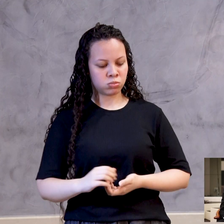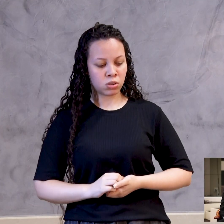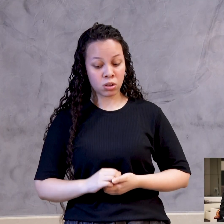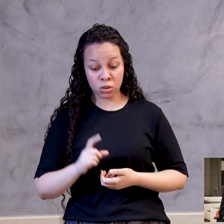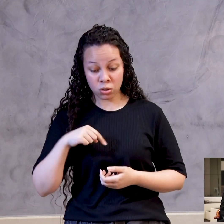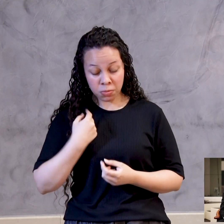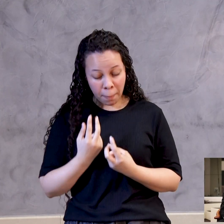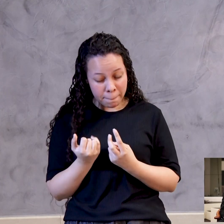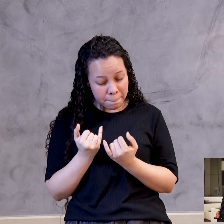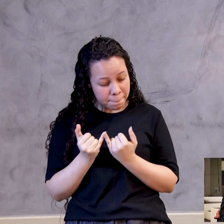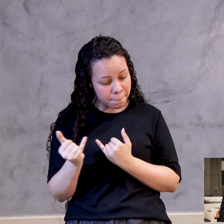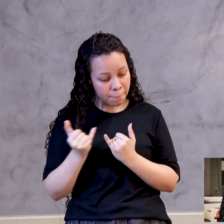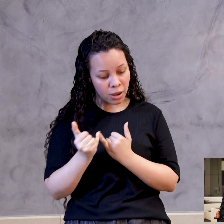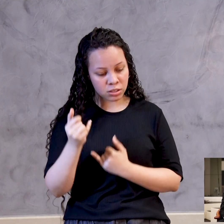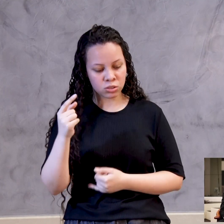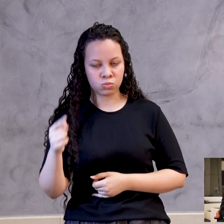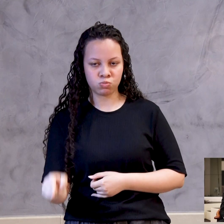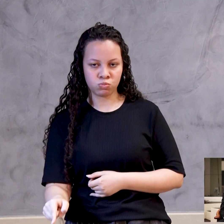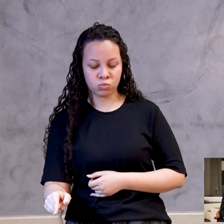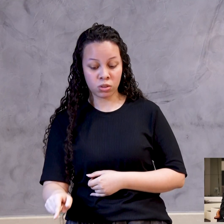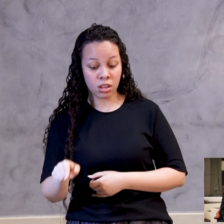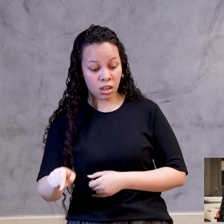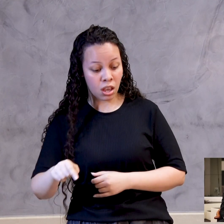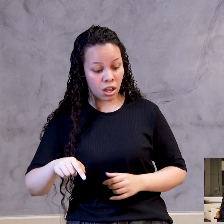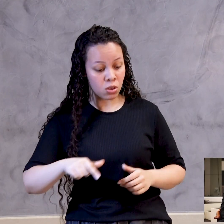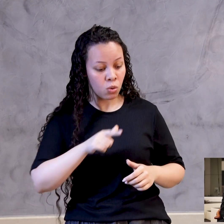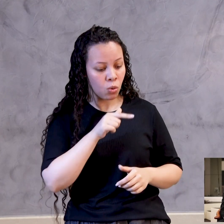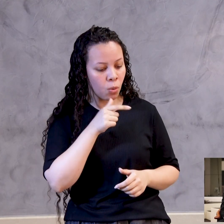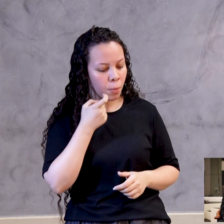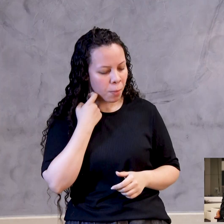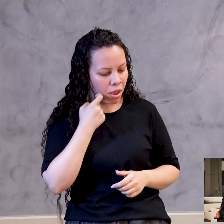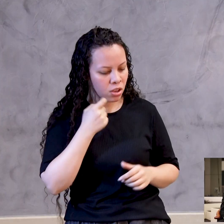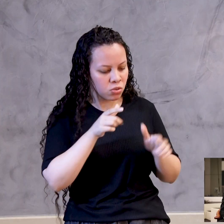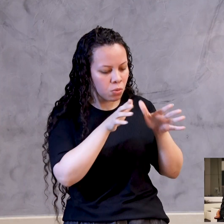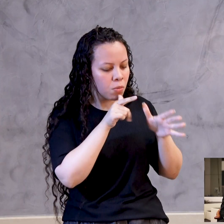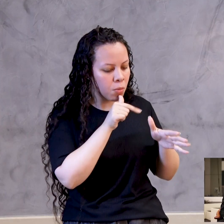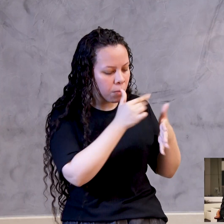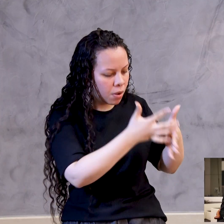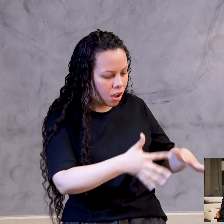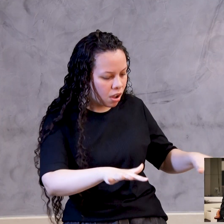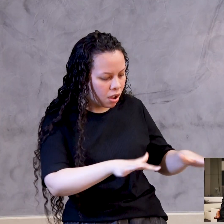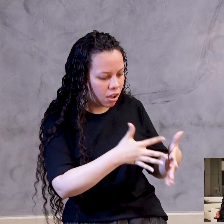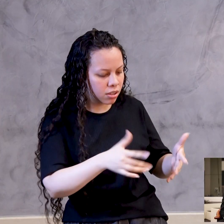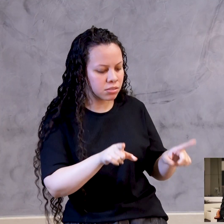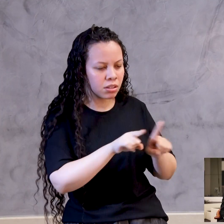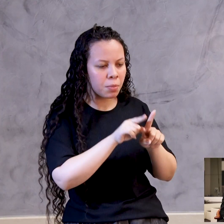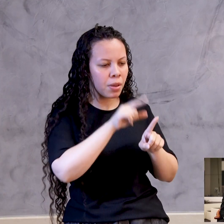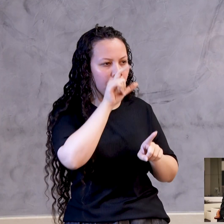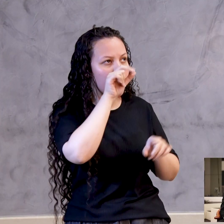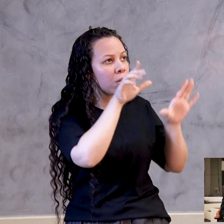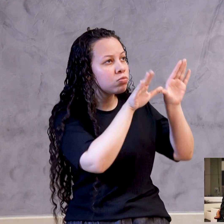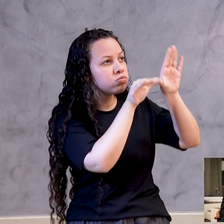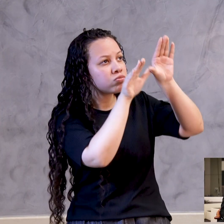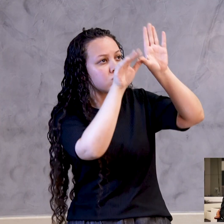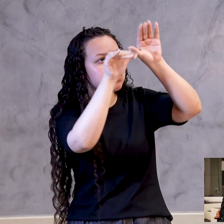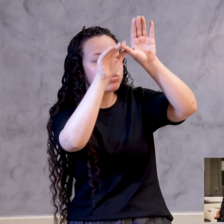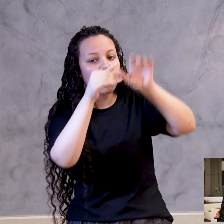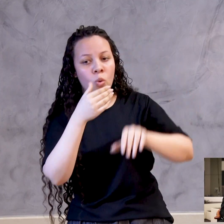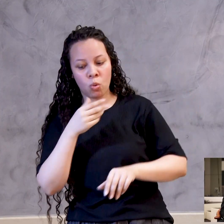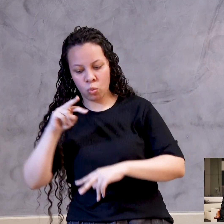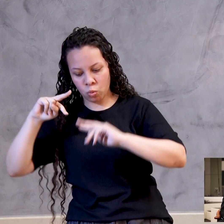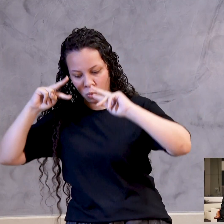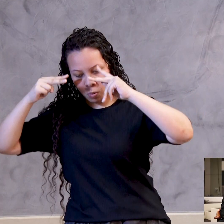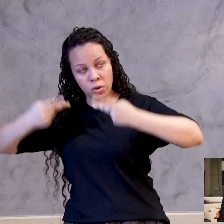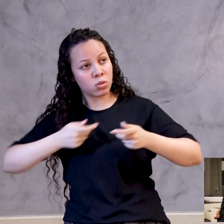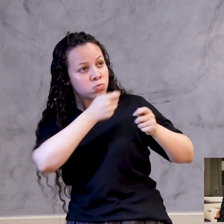semelhança, e domine sobre os peixes do mar, sobre as aves do céu, e sobre o